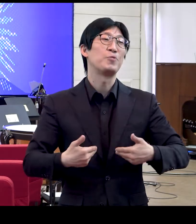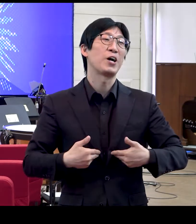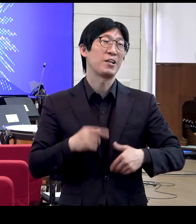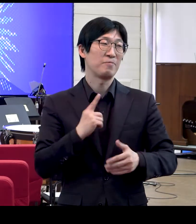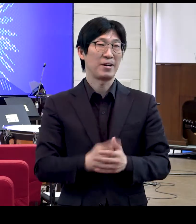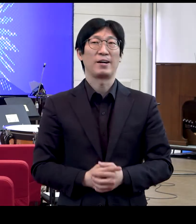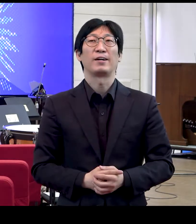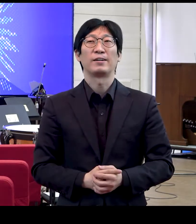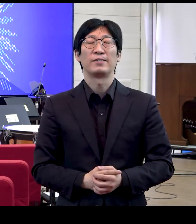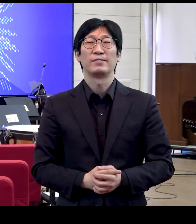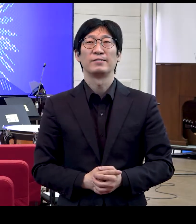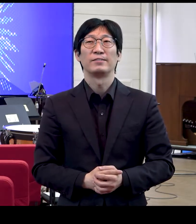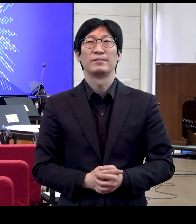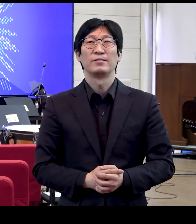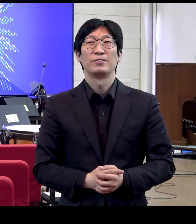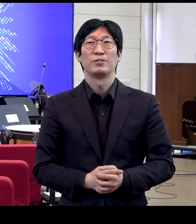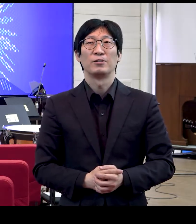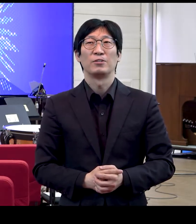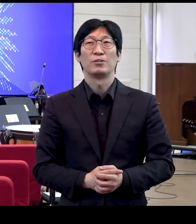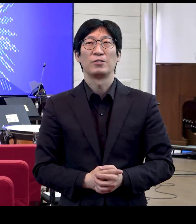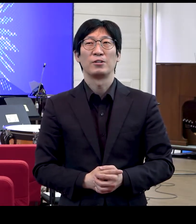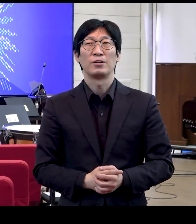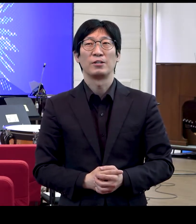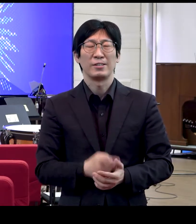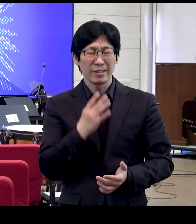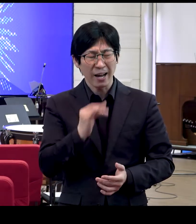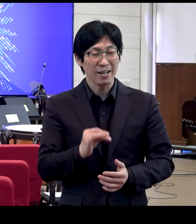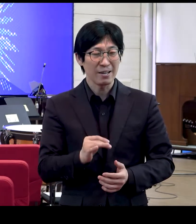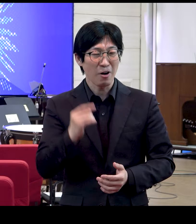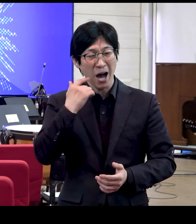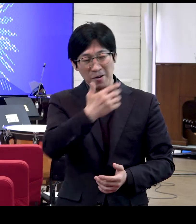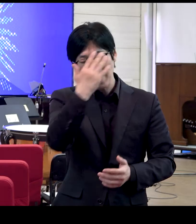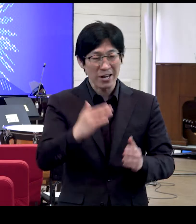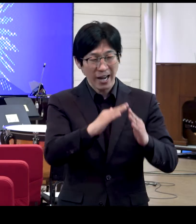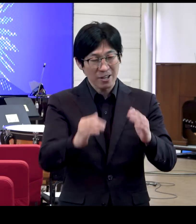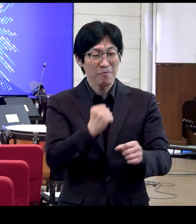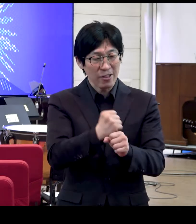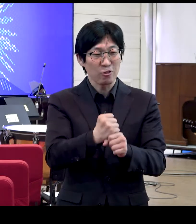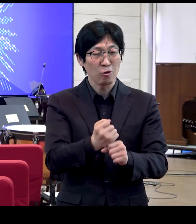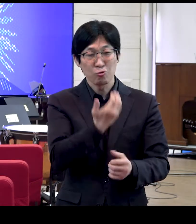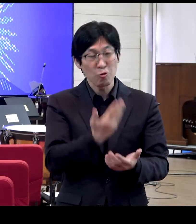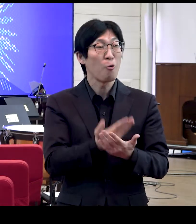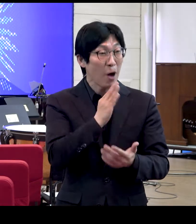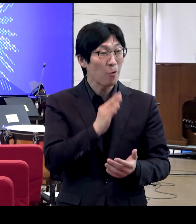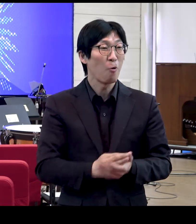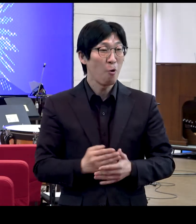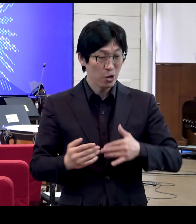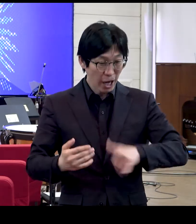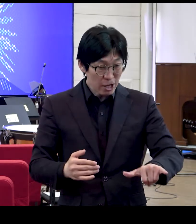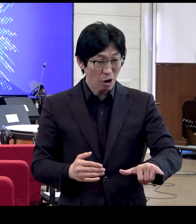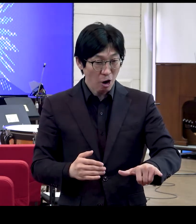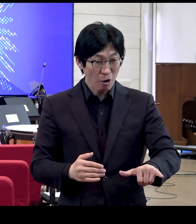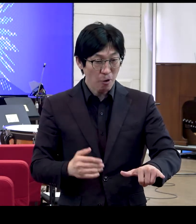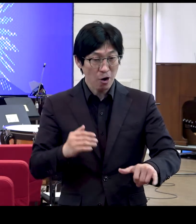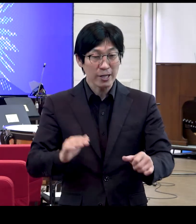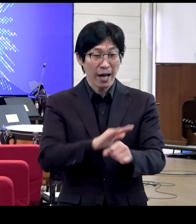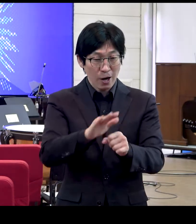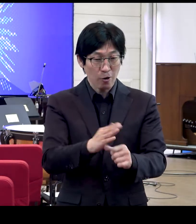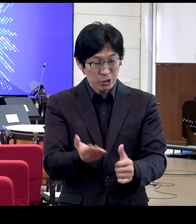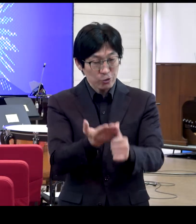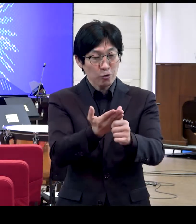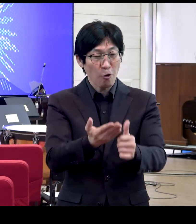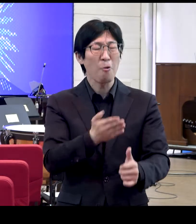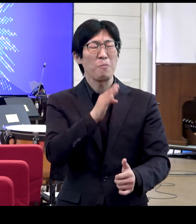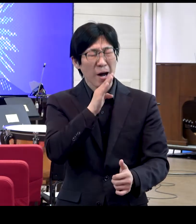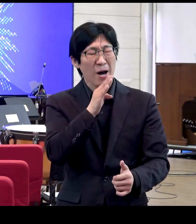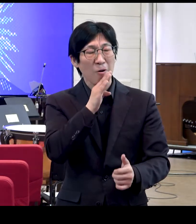그것입니다. 가정을 지키는 것. 물론 아름다운 가정을 만들고 그 가운데 자녀를 갖다가 정말 사랑으로